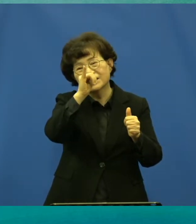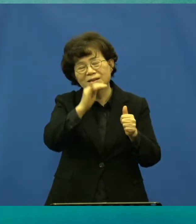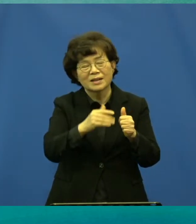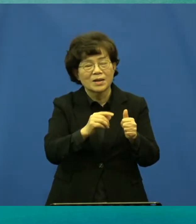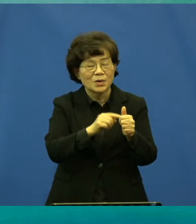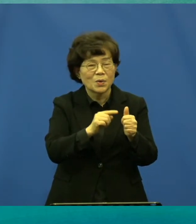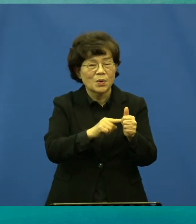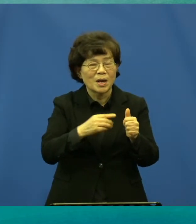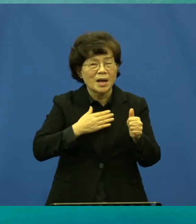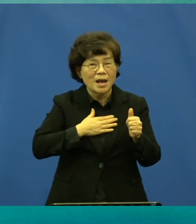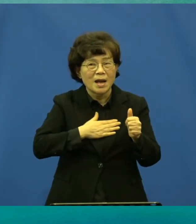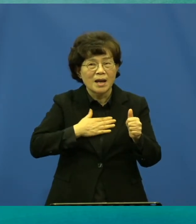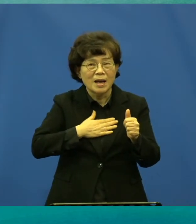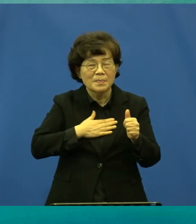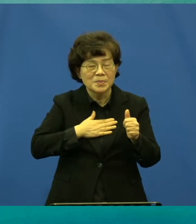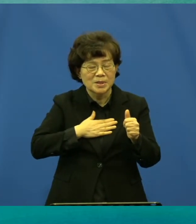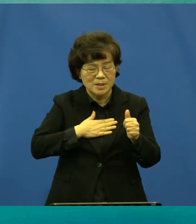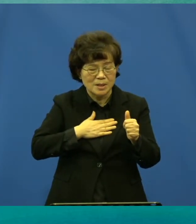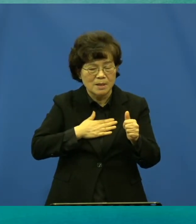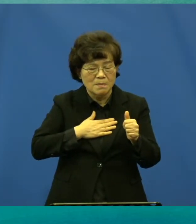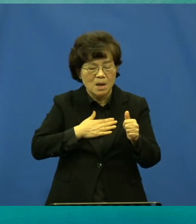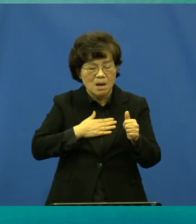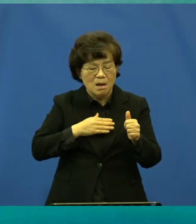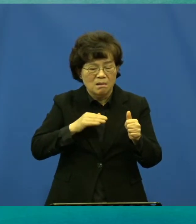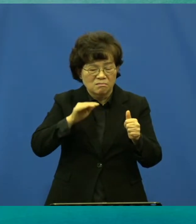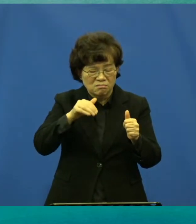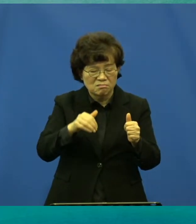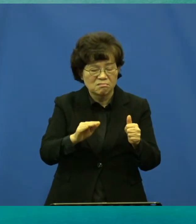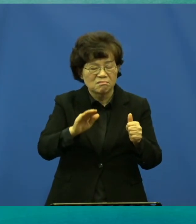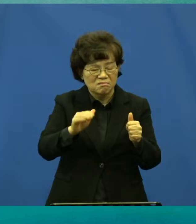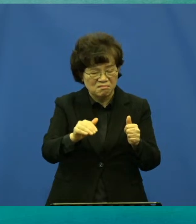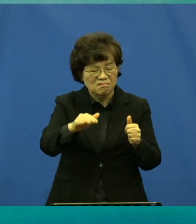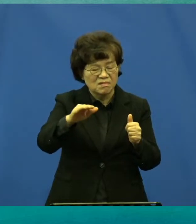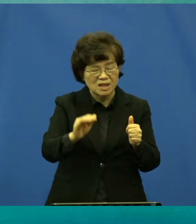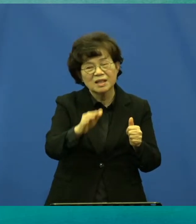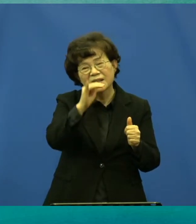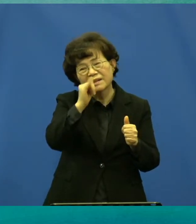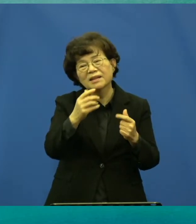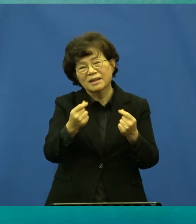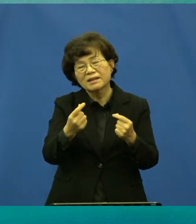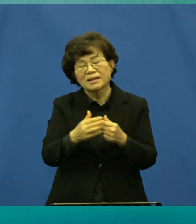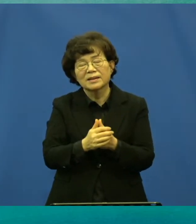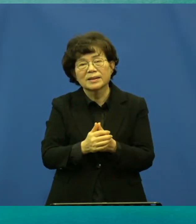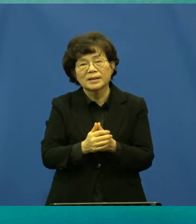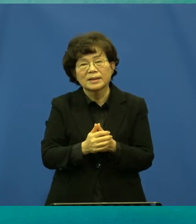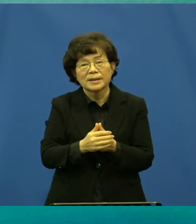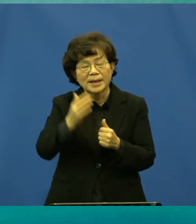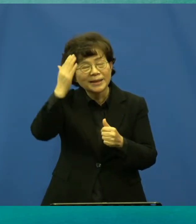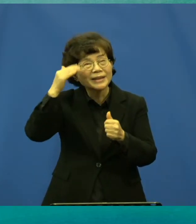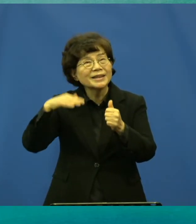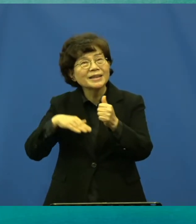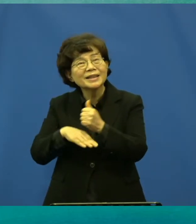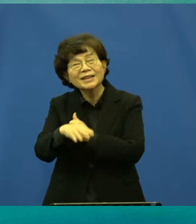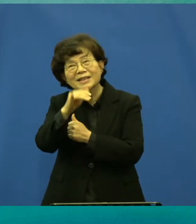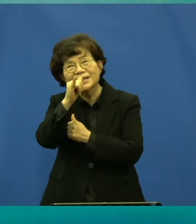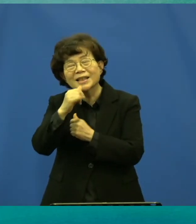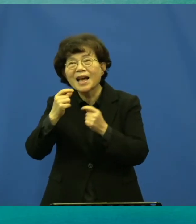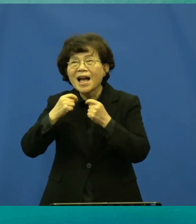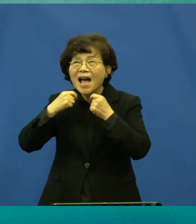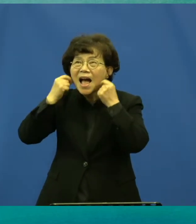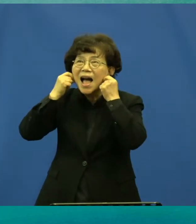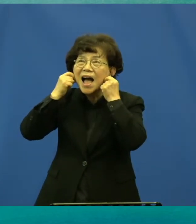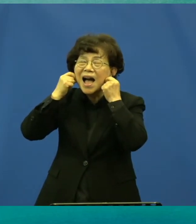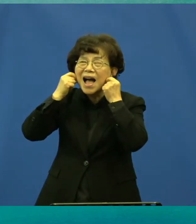요나의 감정이 얼마나 가볍게 흔들리고 있는가를 보여주는 거예요. 그늘이 좀 비치니까, 그늘이 좀